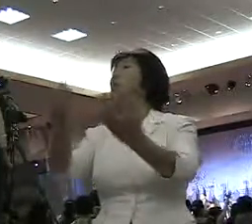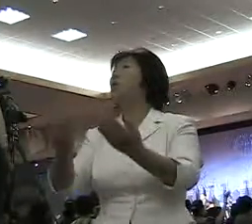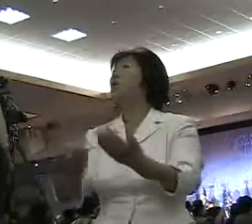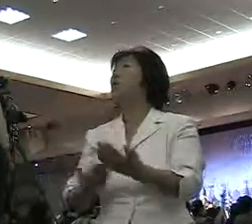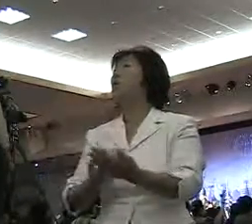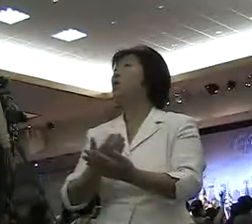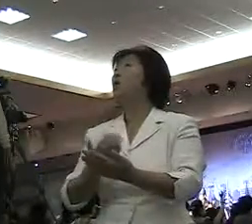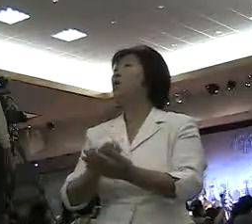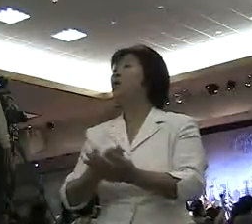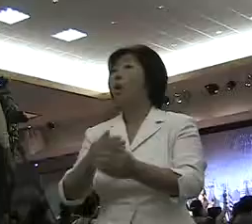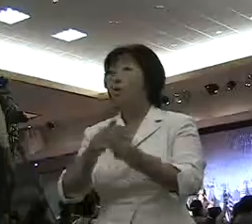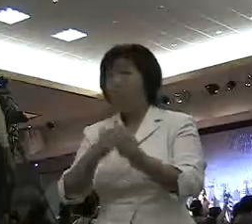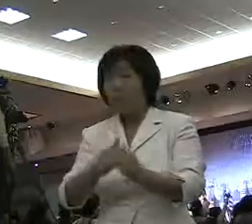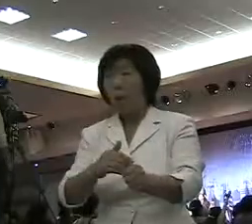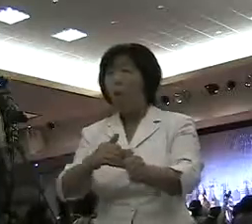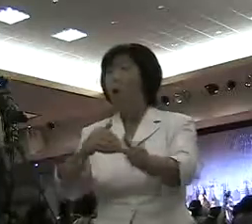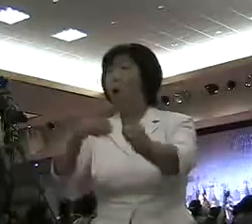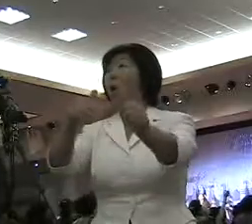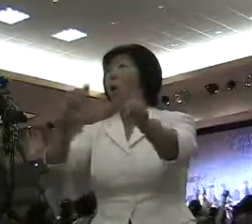하소서.